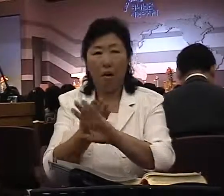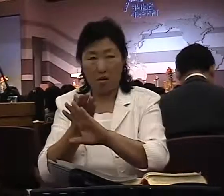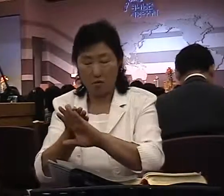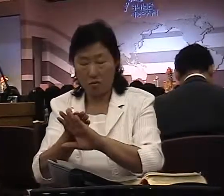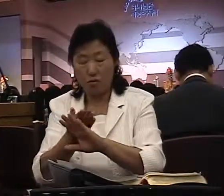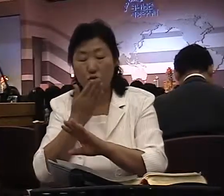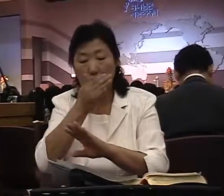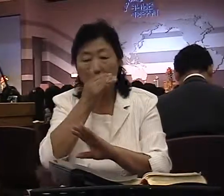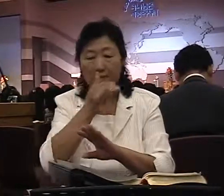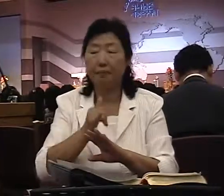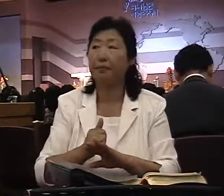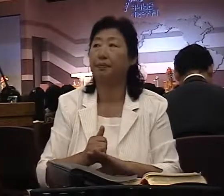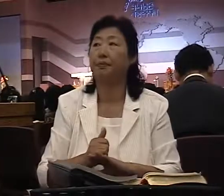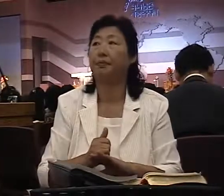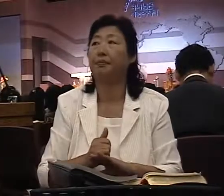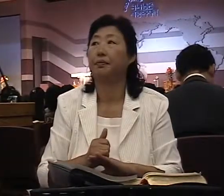그렇죠? 뭐